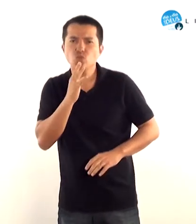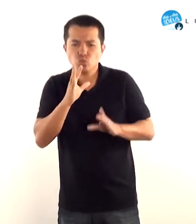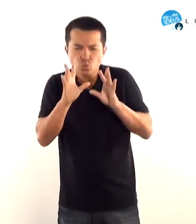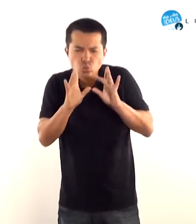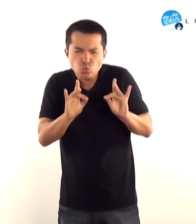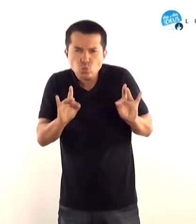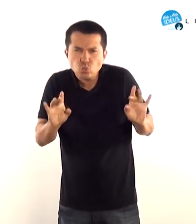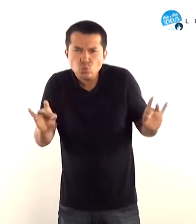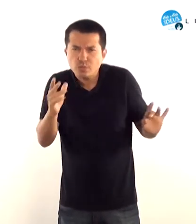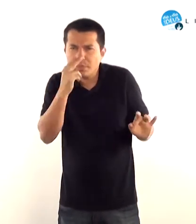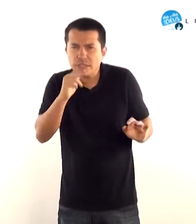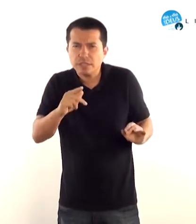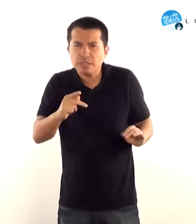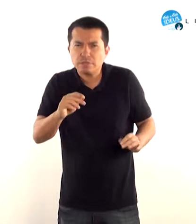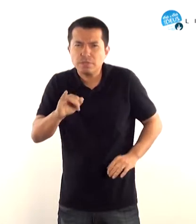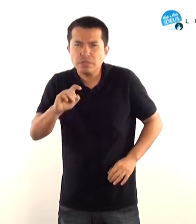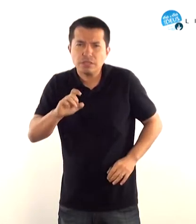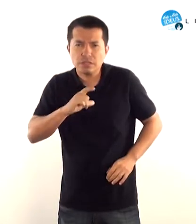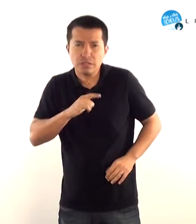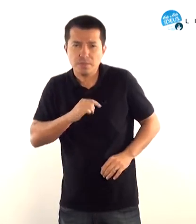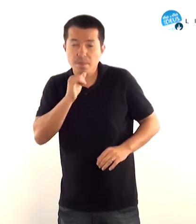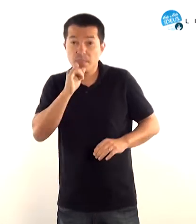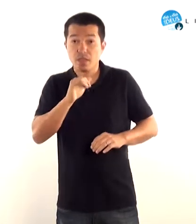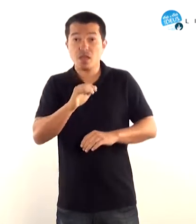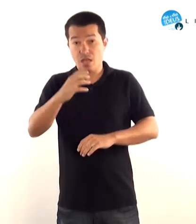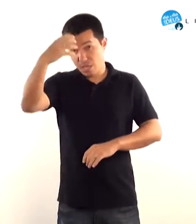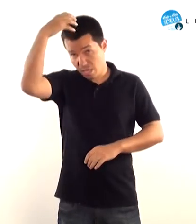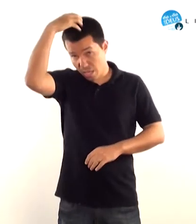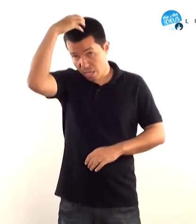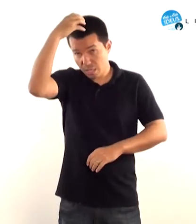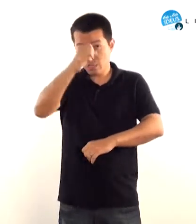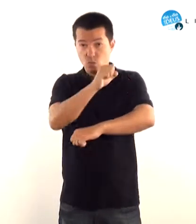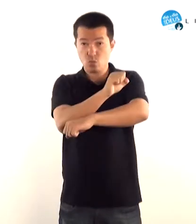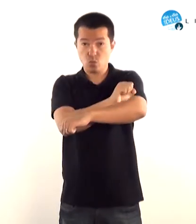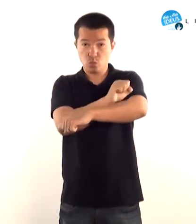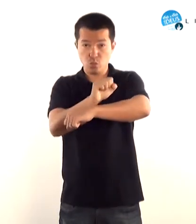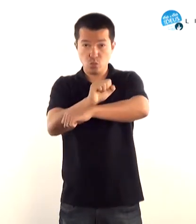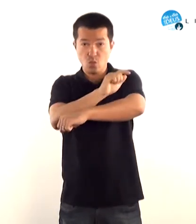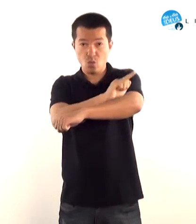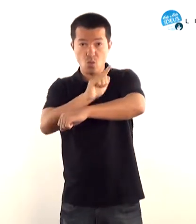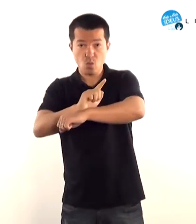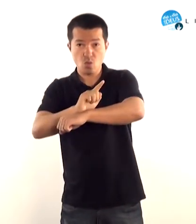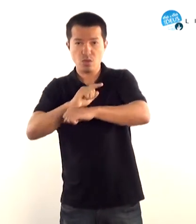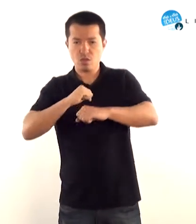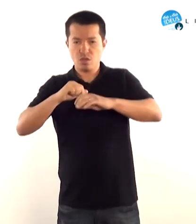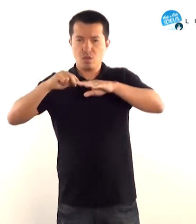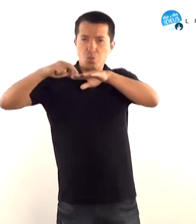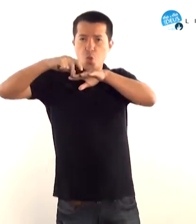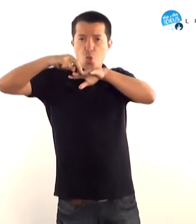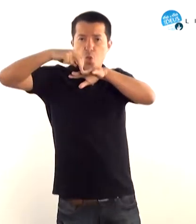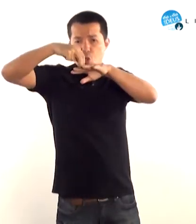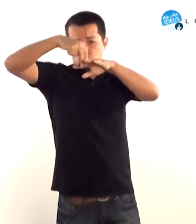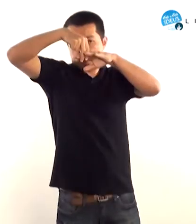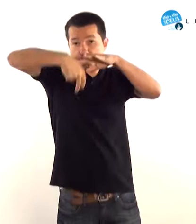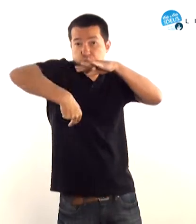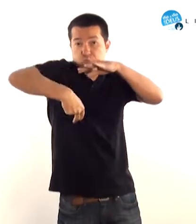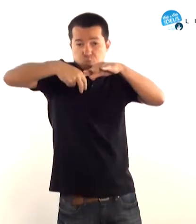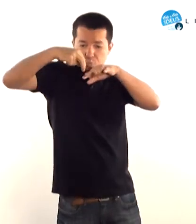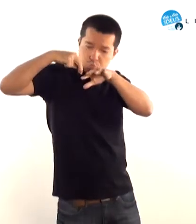reis de Sodoma e de Gomorra caíram nesses buracos, mas os outros reis fugiram para as